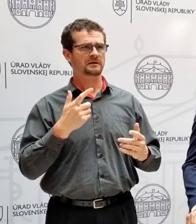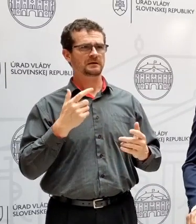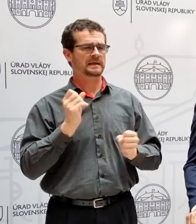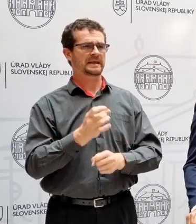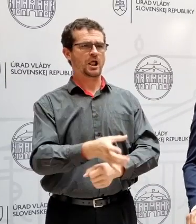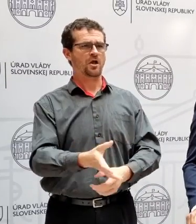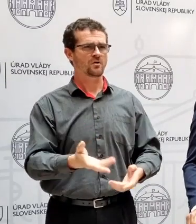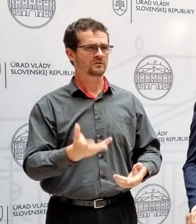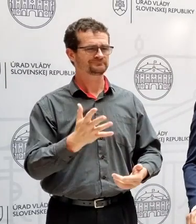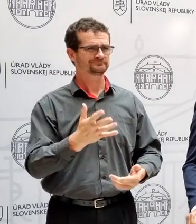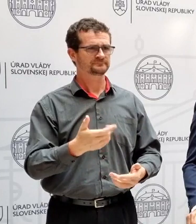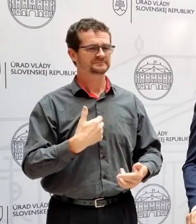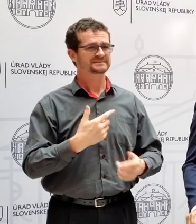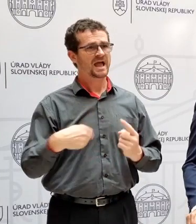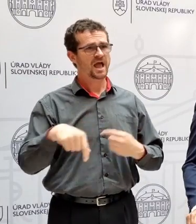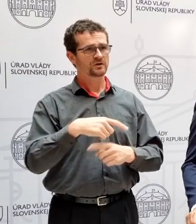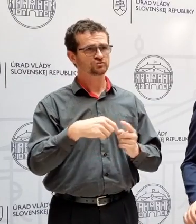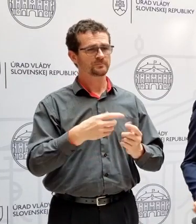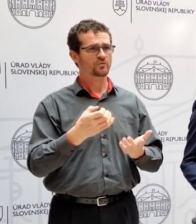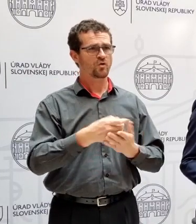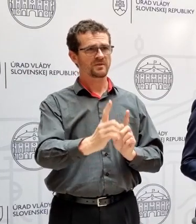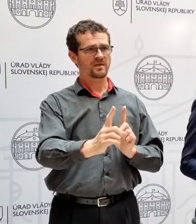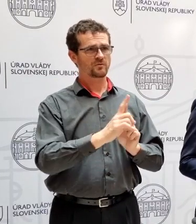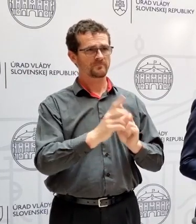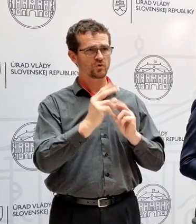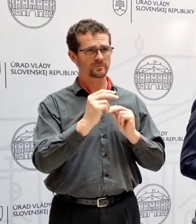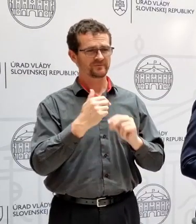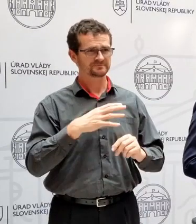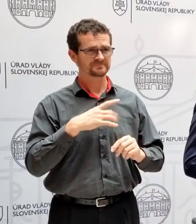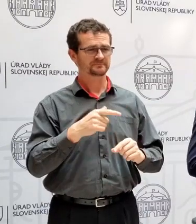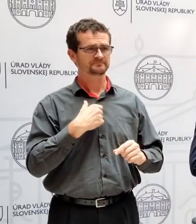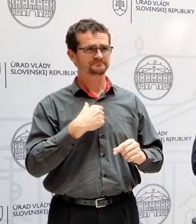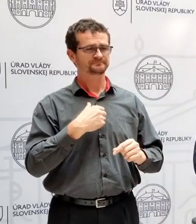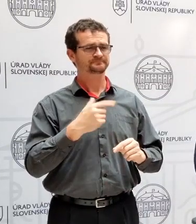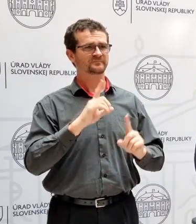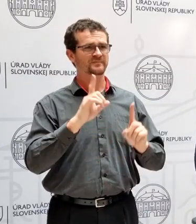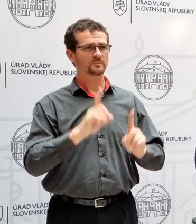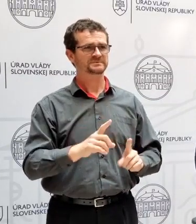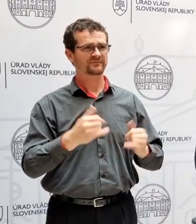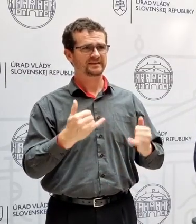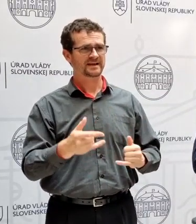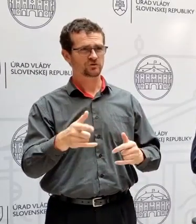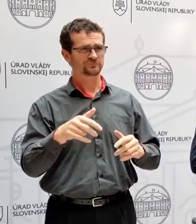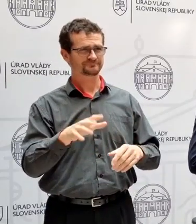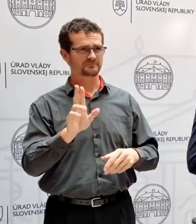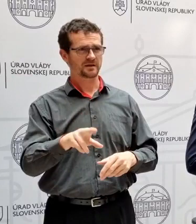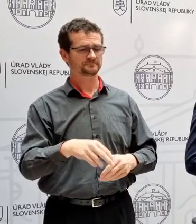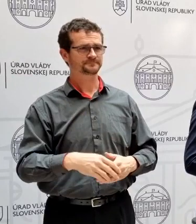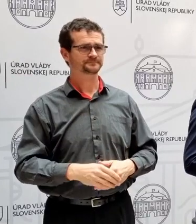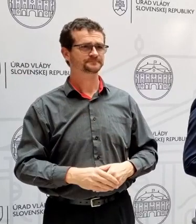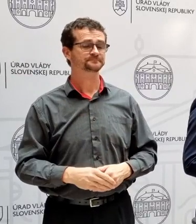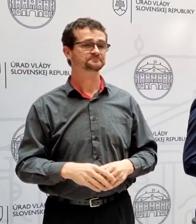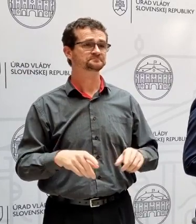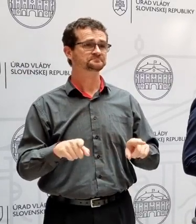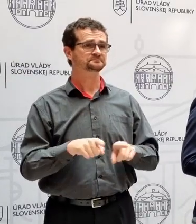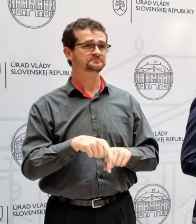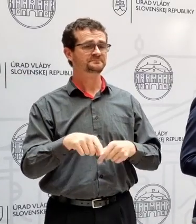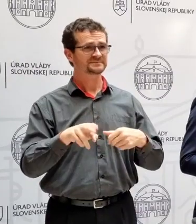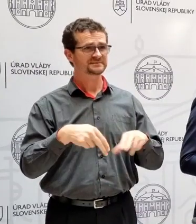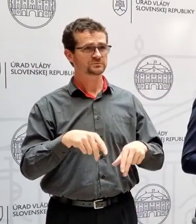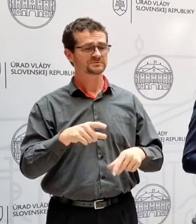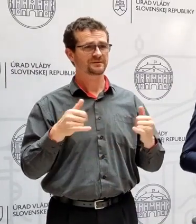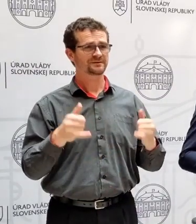chceme sa s každým jedným tým nominantom porozprávať zodpovedne o tom, v akom stave sa ten rezort nachádza. Čiže aj tieto debaty